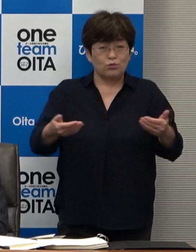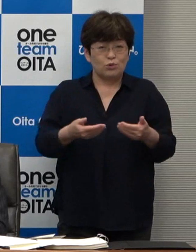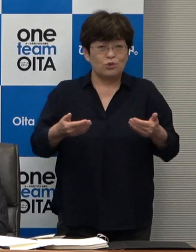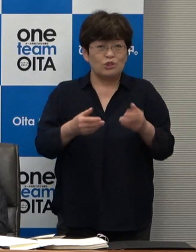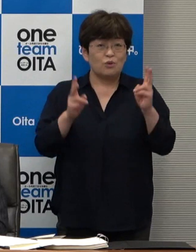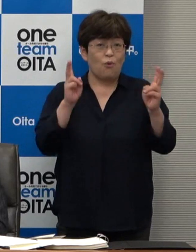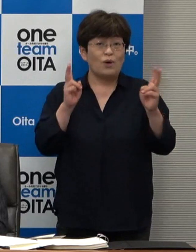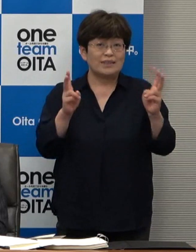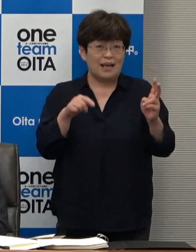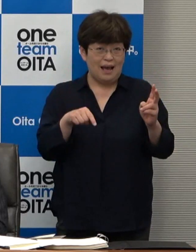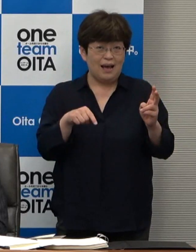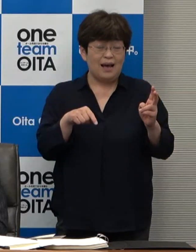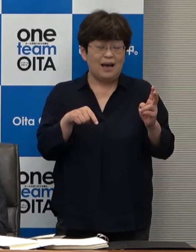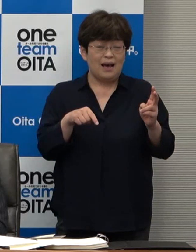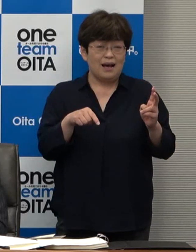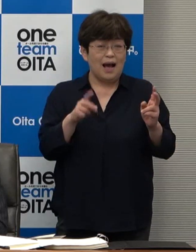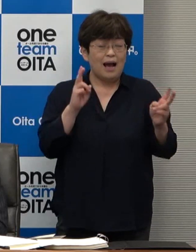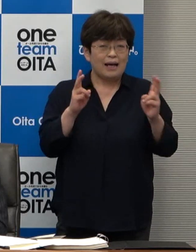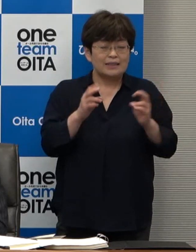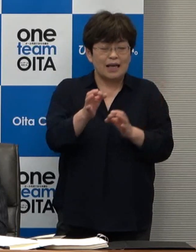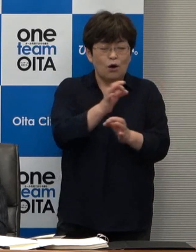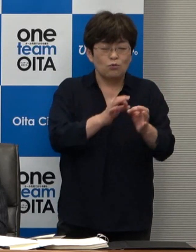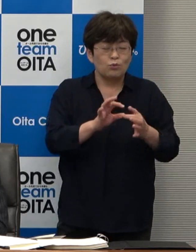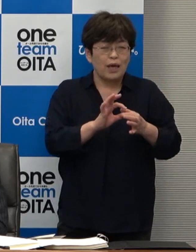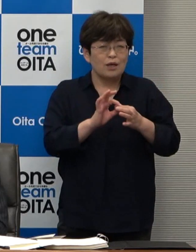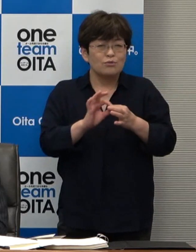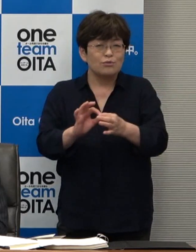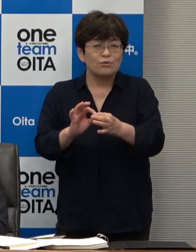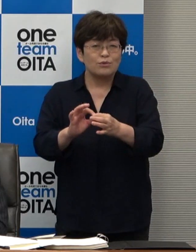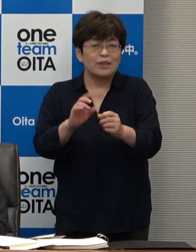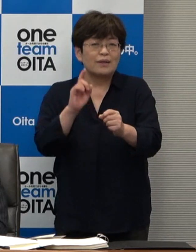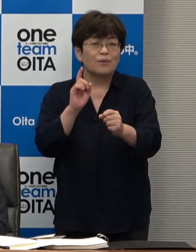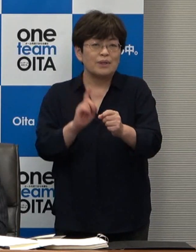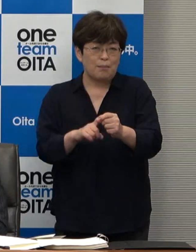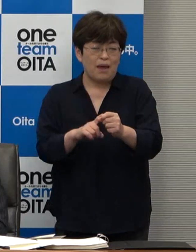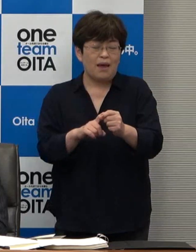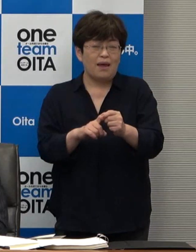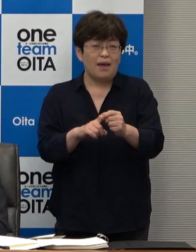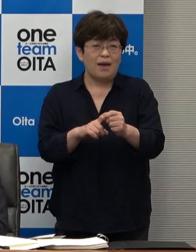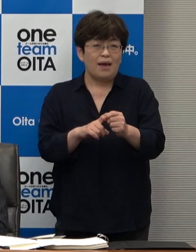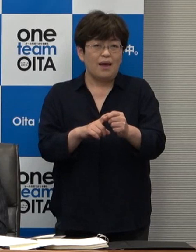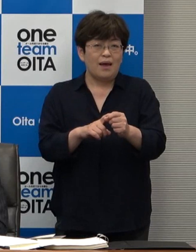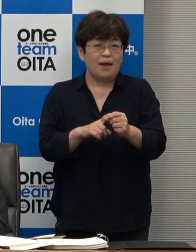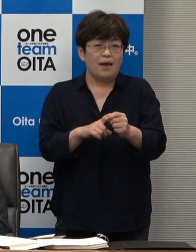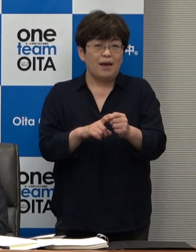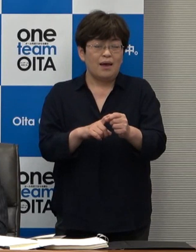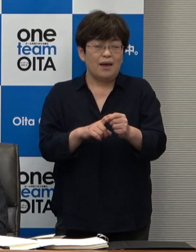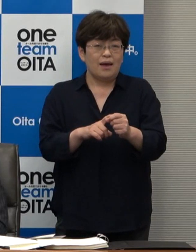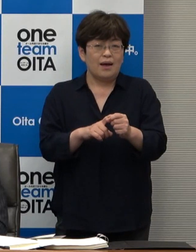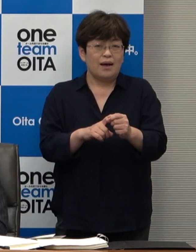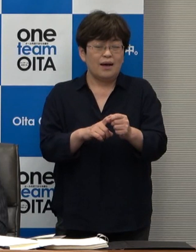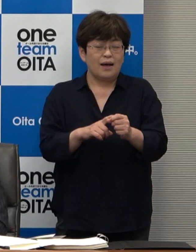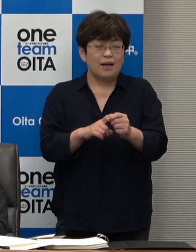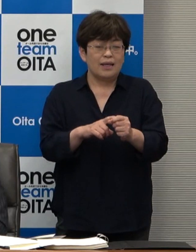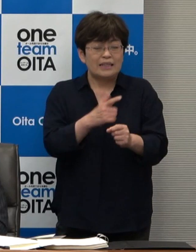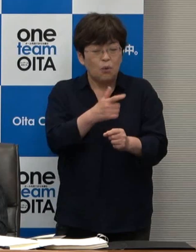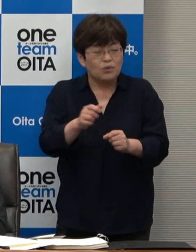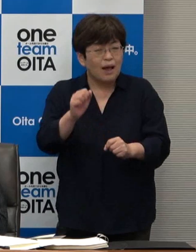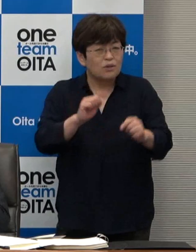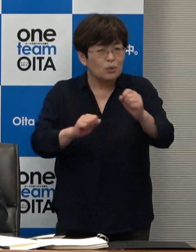が行う事業継続に資する業務効率化や省エネルギー化に対する取り組みを支援します